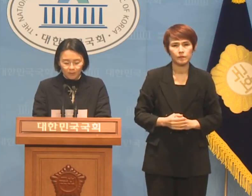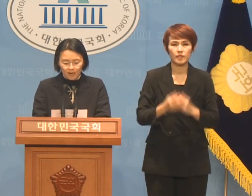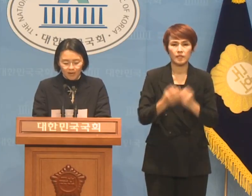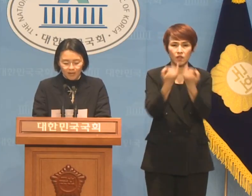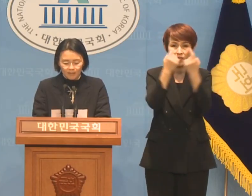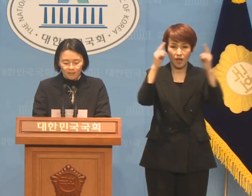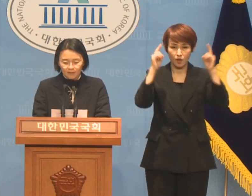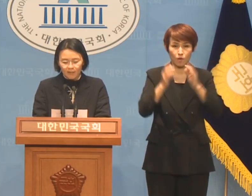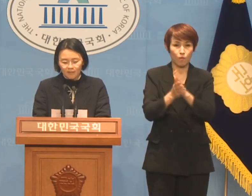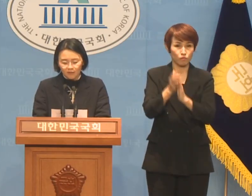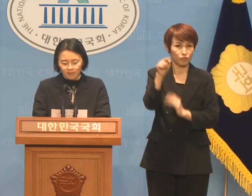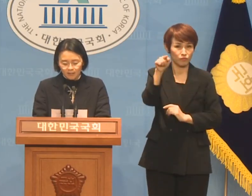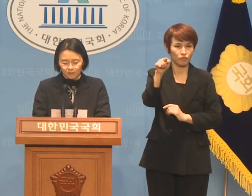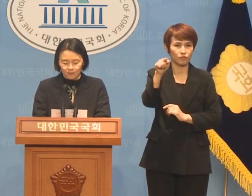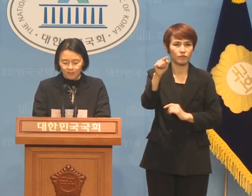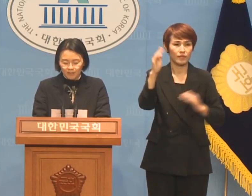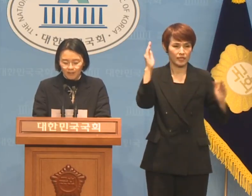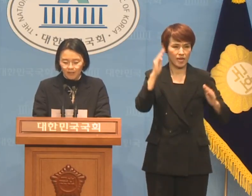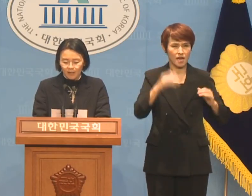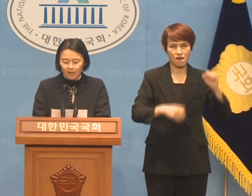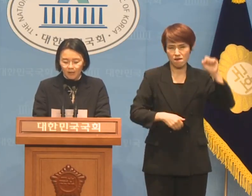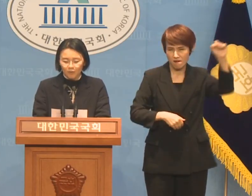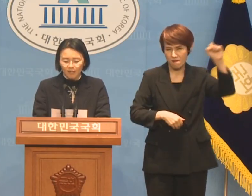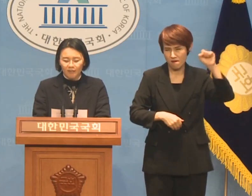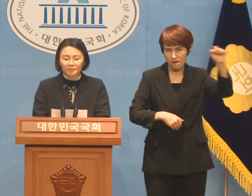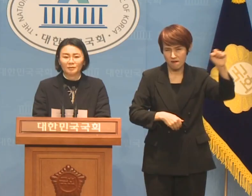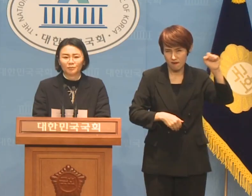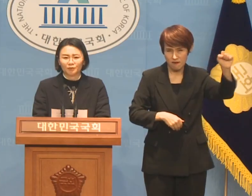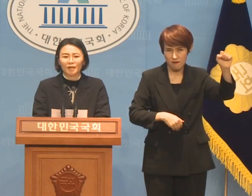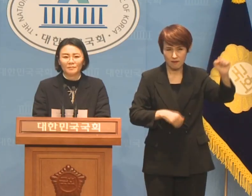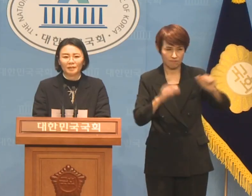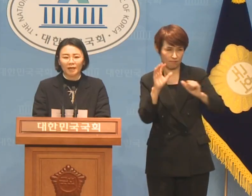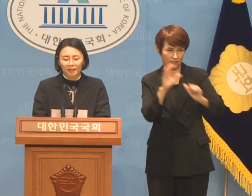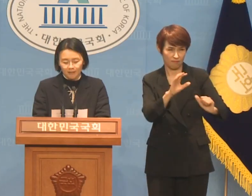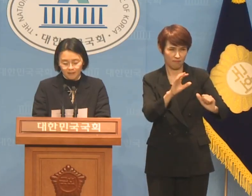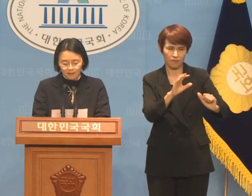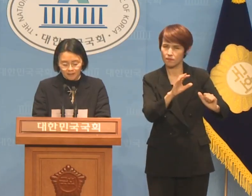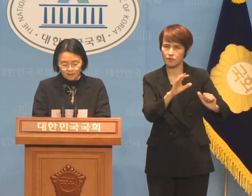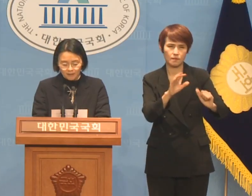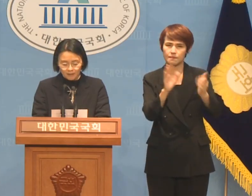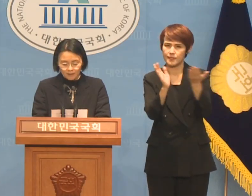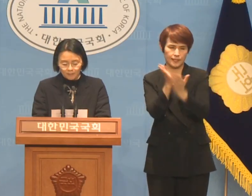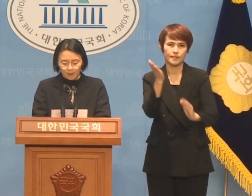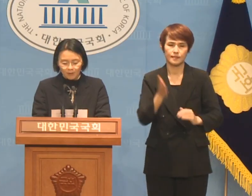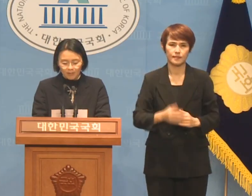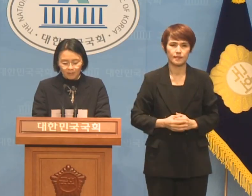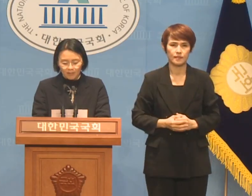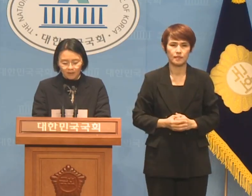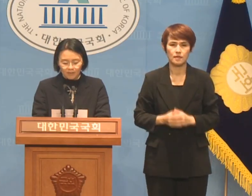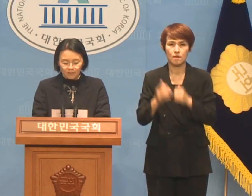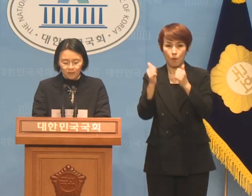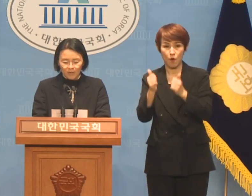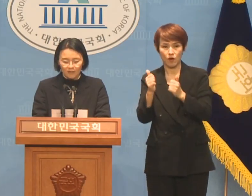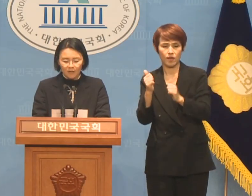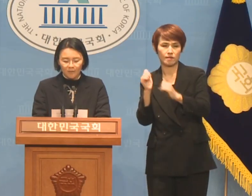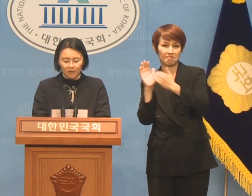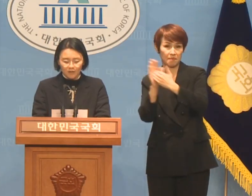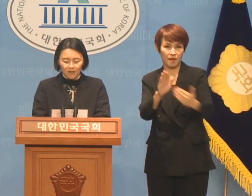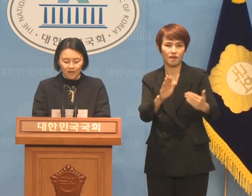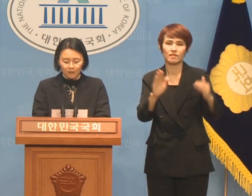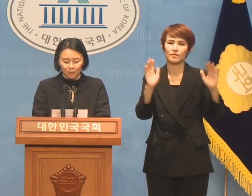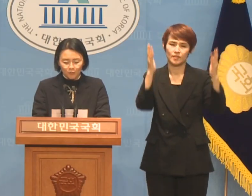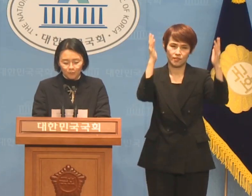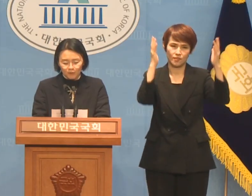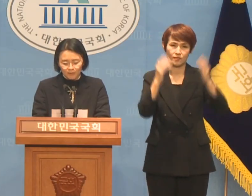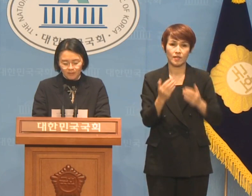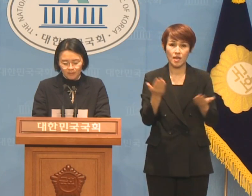동덕여대 학생들의 정당한 투쟁에 대해 가해온 탄압은 부당합니다. 법원의 기각 결정을 환영하며